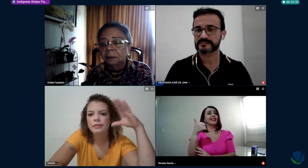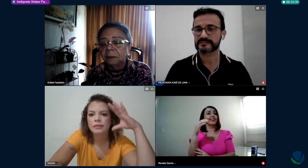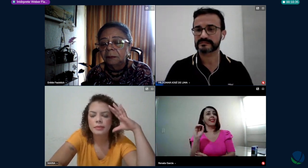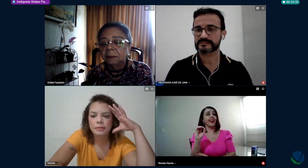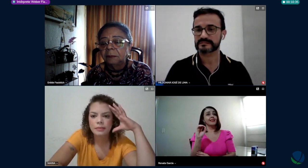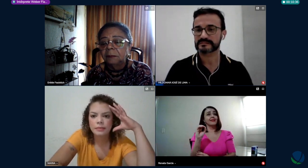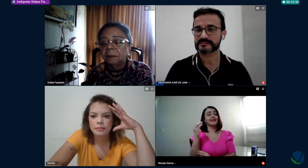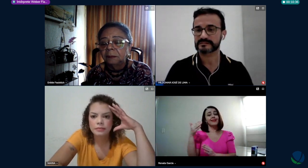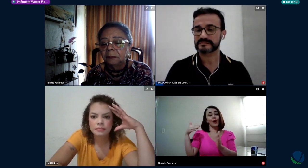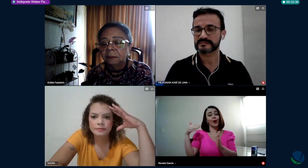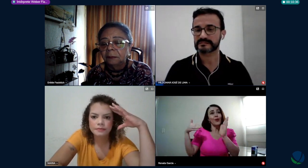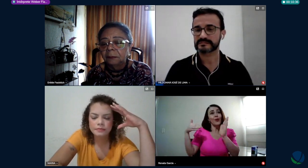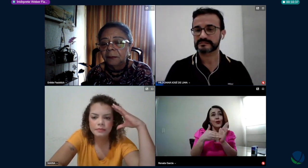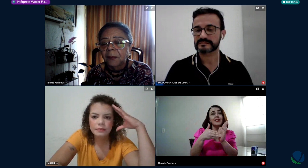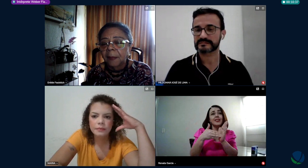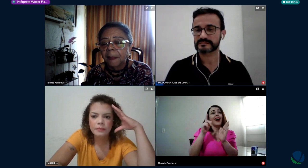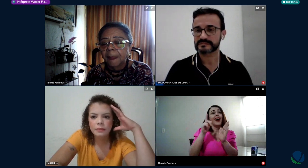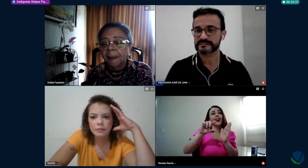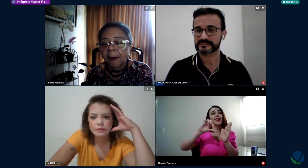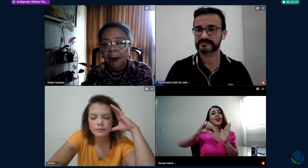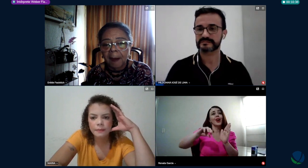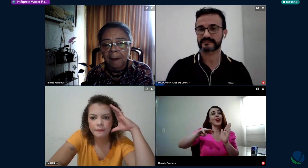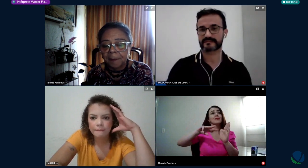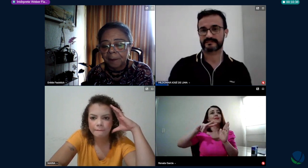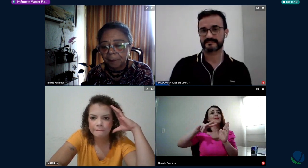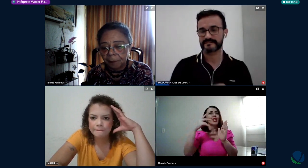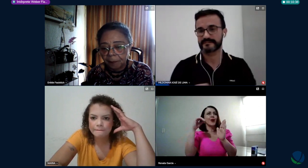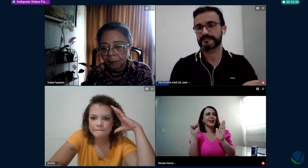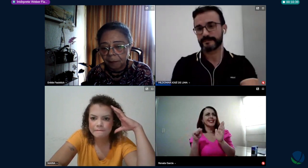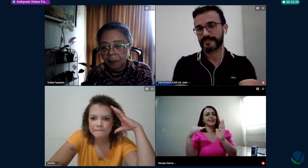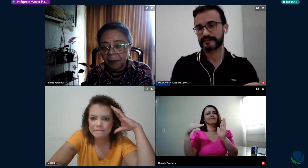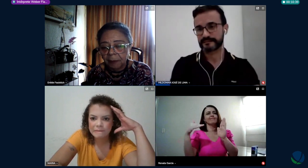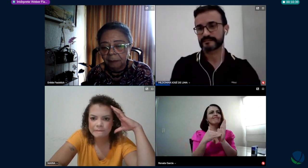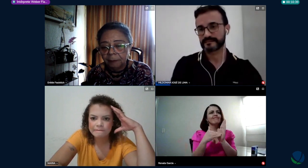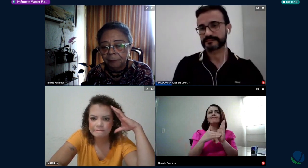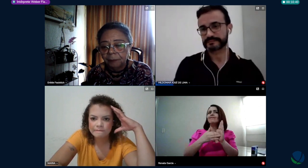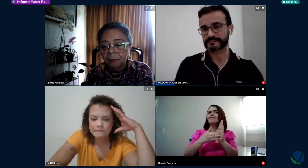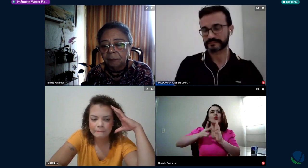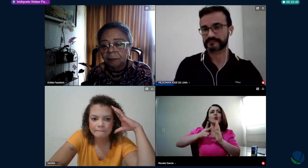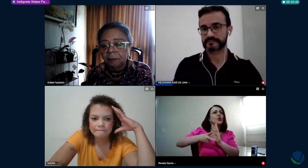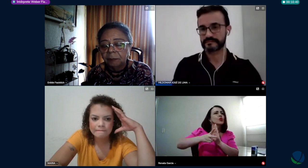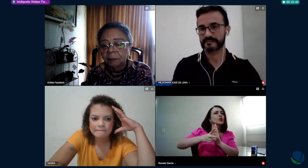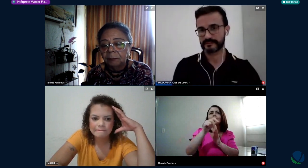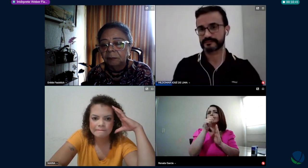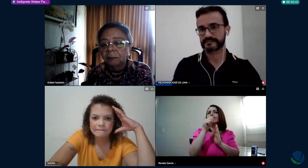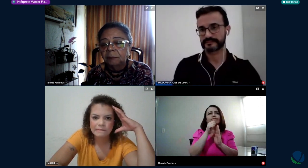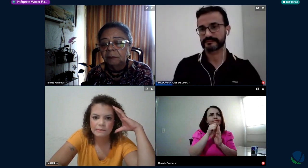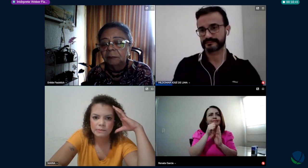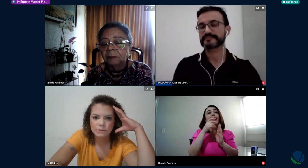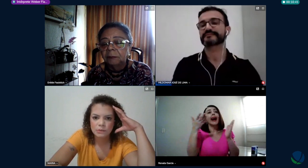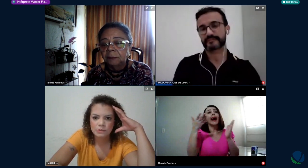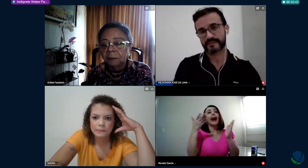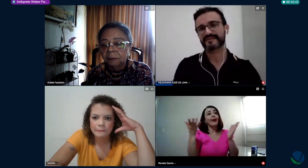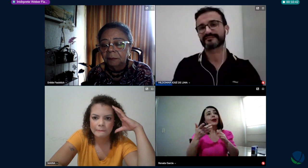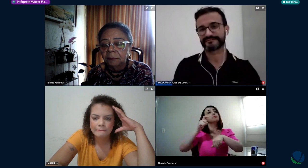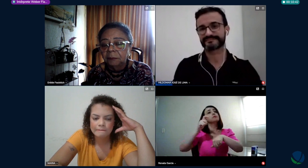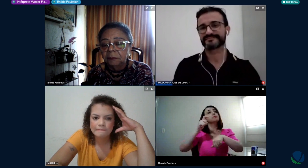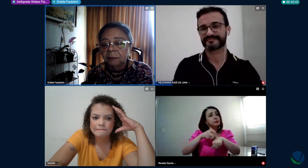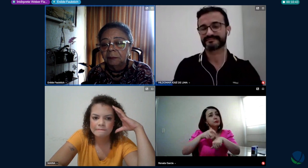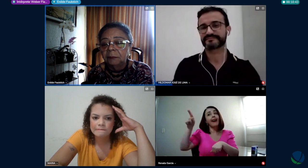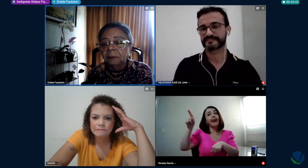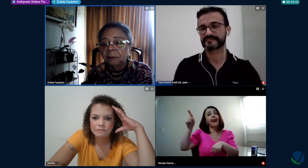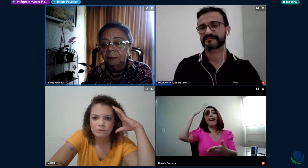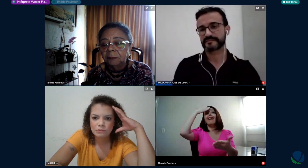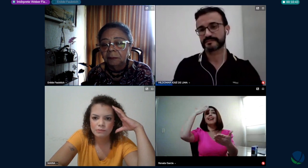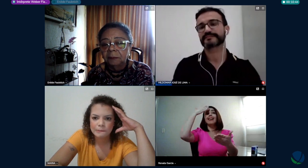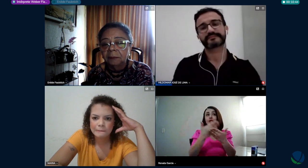para saber como é essa questão dos dados em relação a esse dado que nós temos, é de 2010. E depois